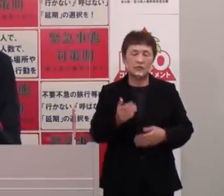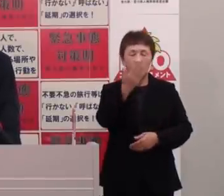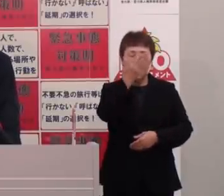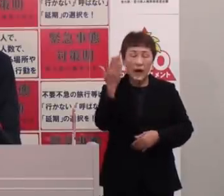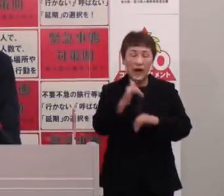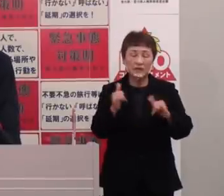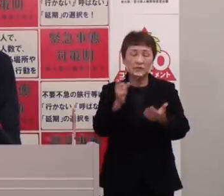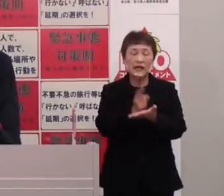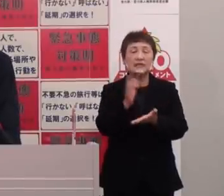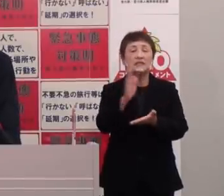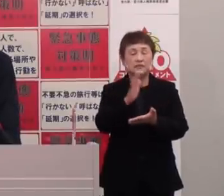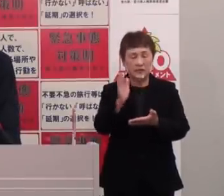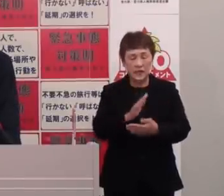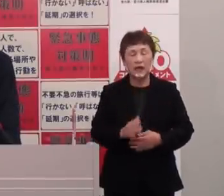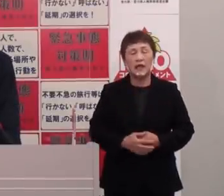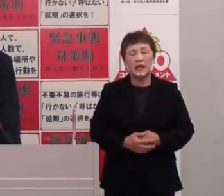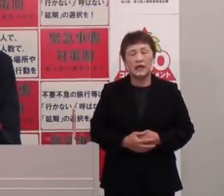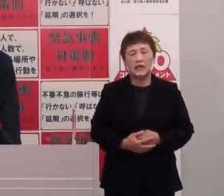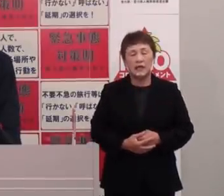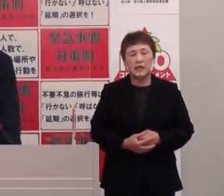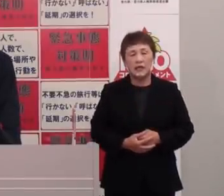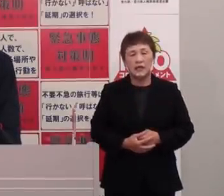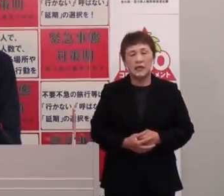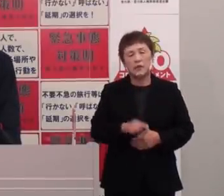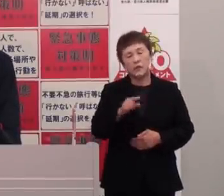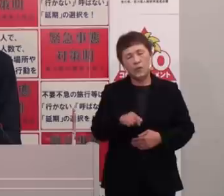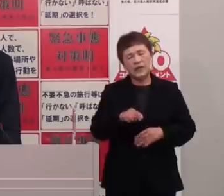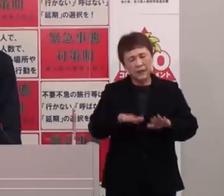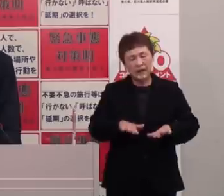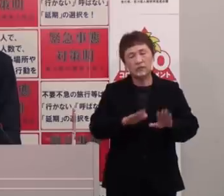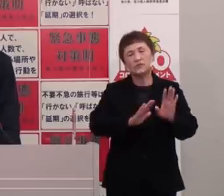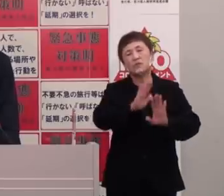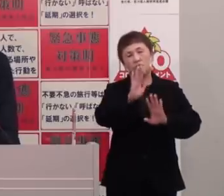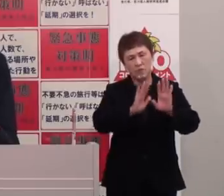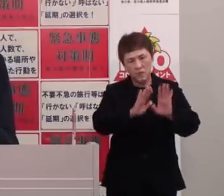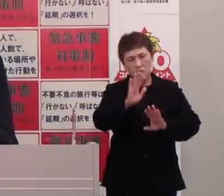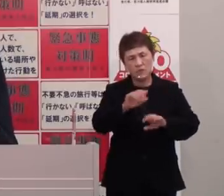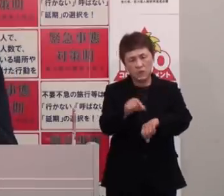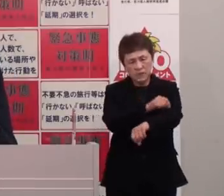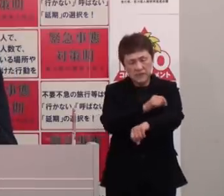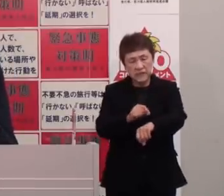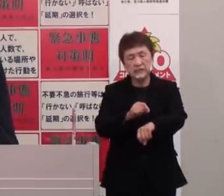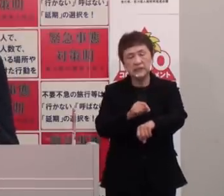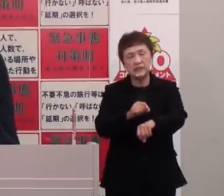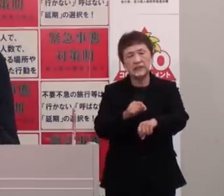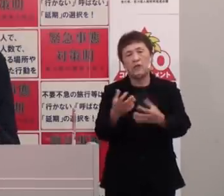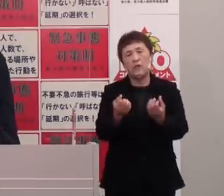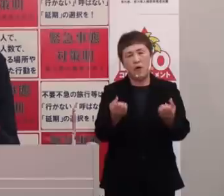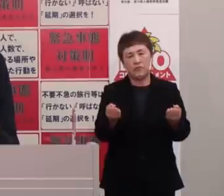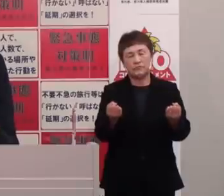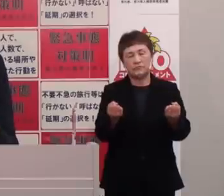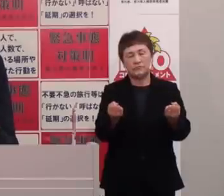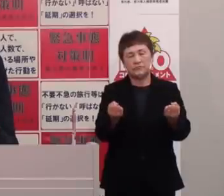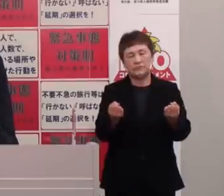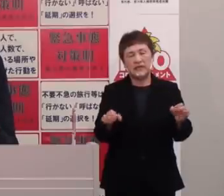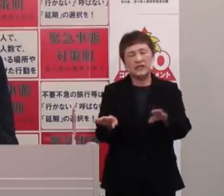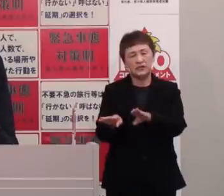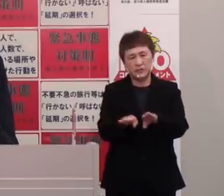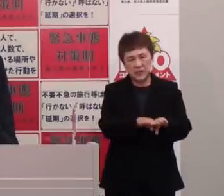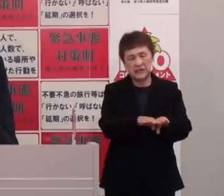ですね、この状況、特に今お盆休